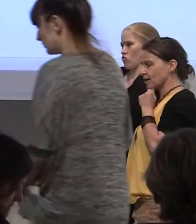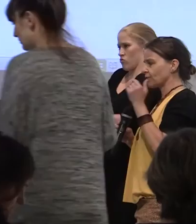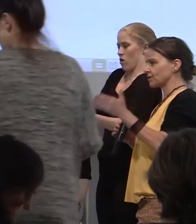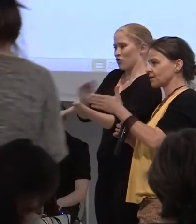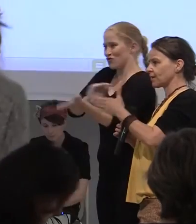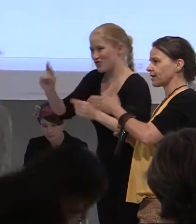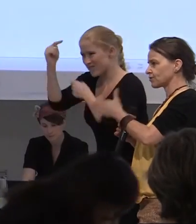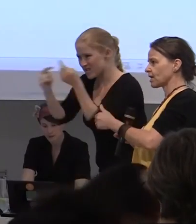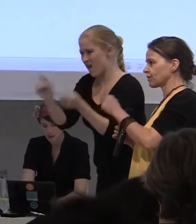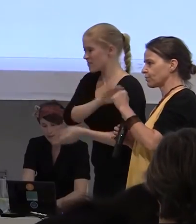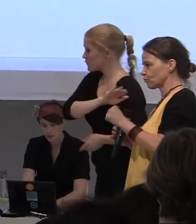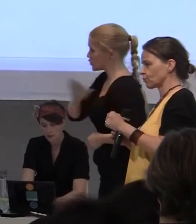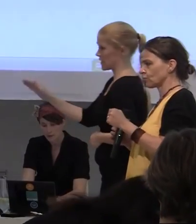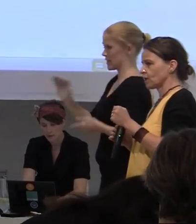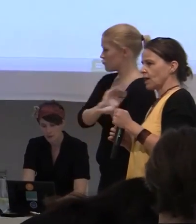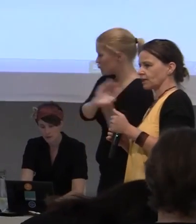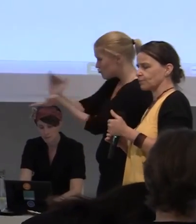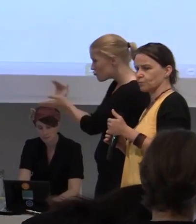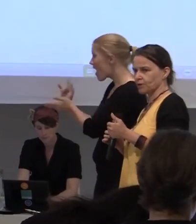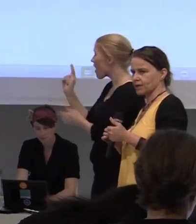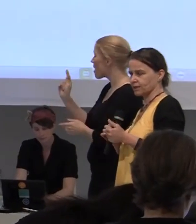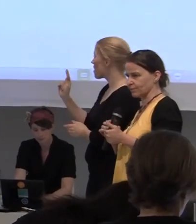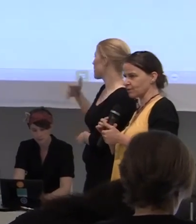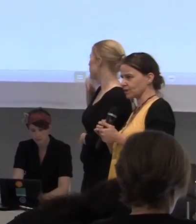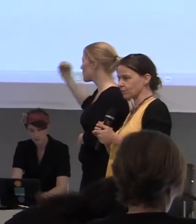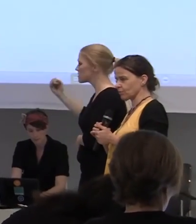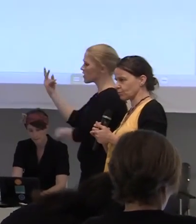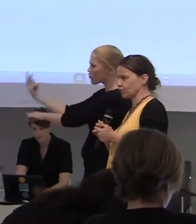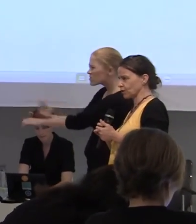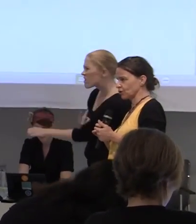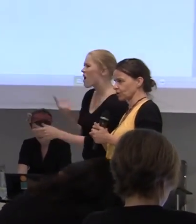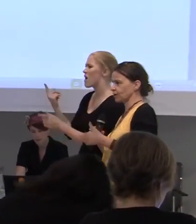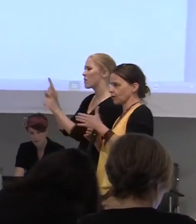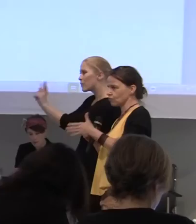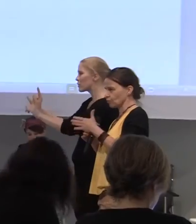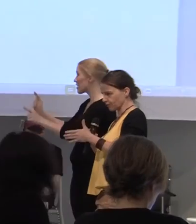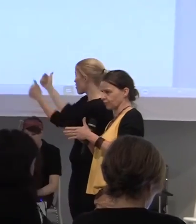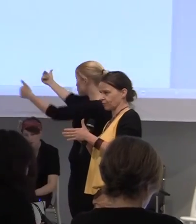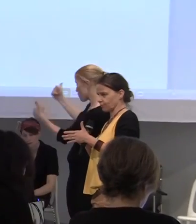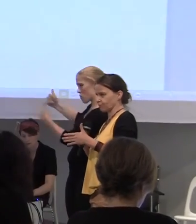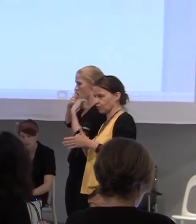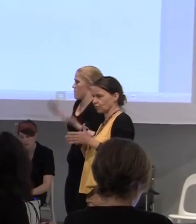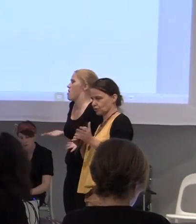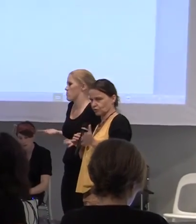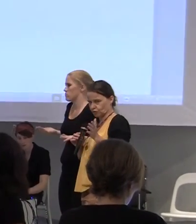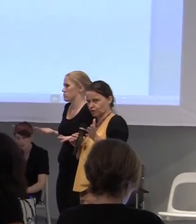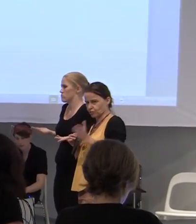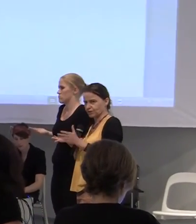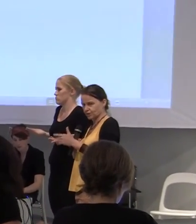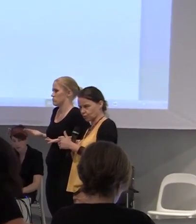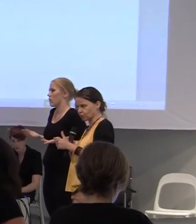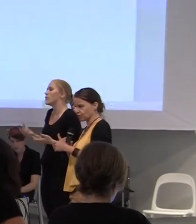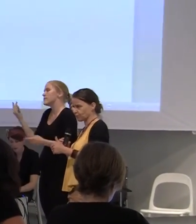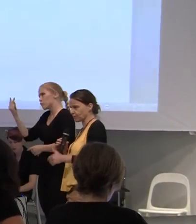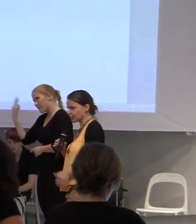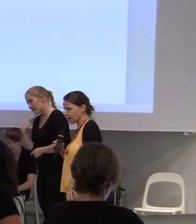Tak zároveň s tím ale nedostávají podporu. A ta podpora těch nemyslí jenom podporu finanční, jakoukoliv. Jo? Čili školy